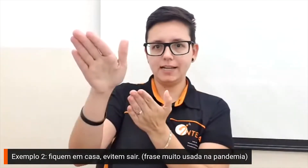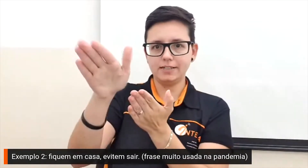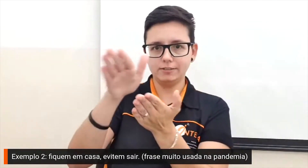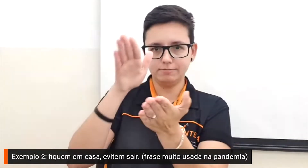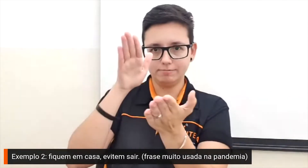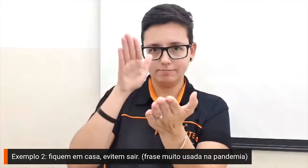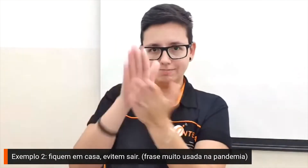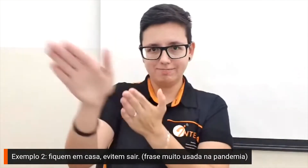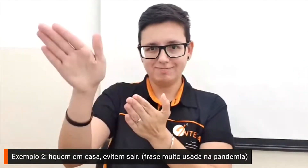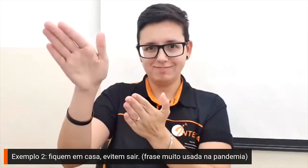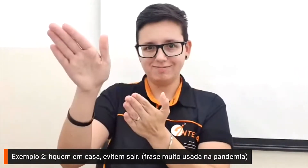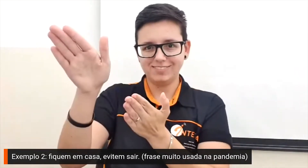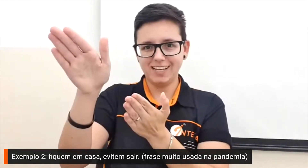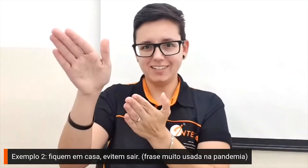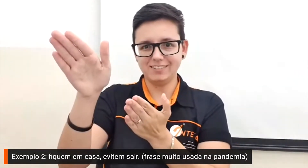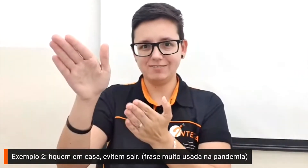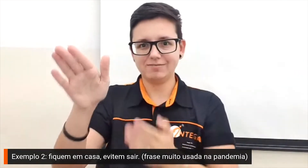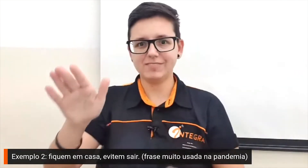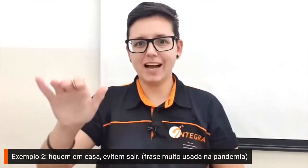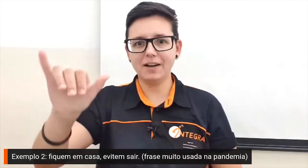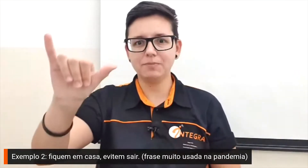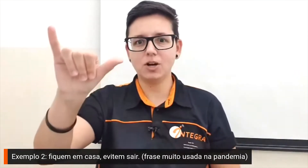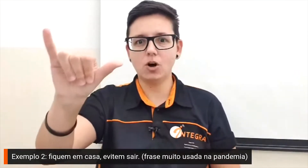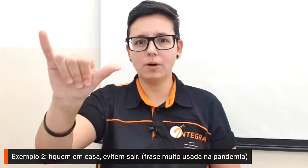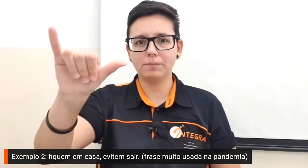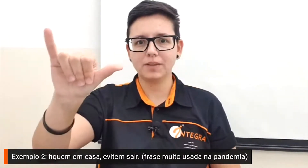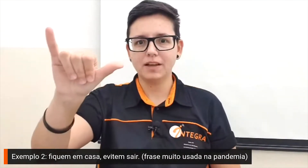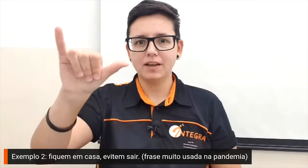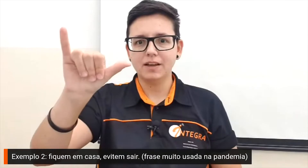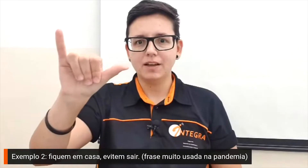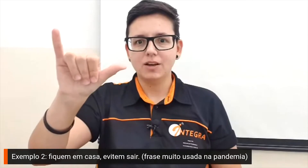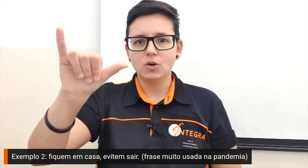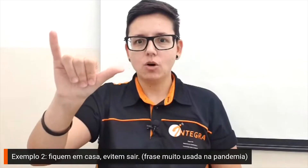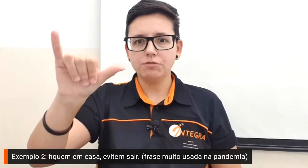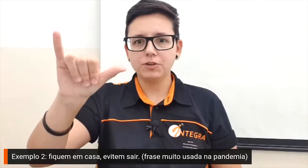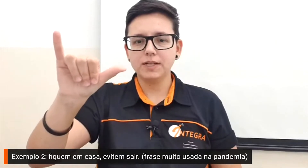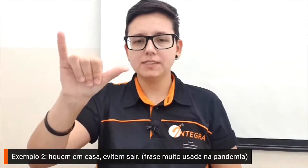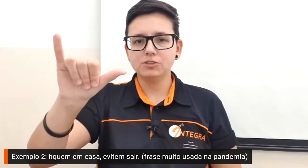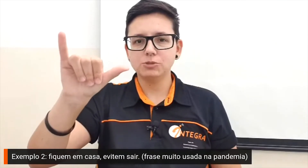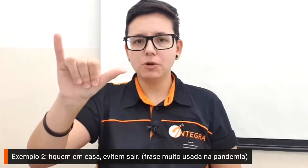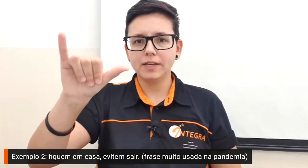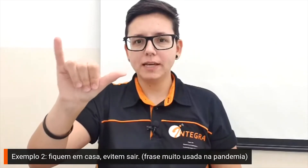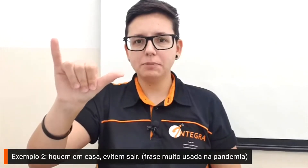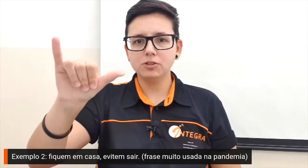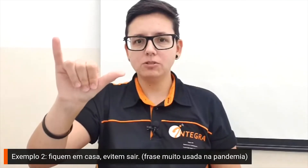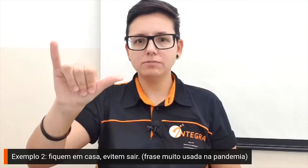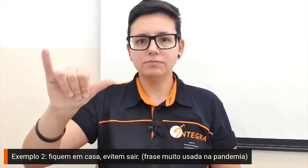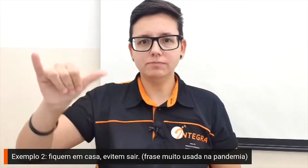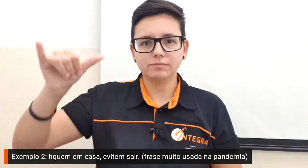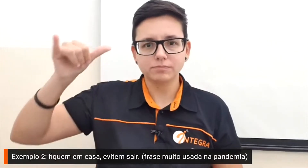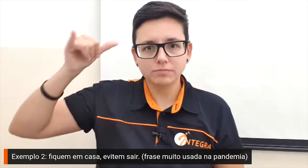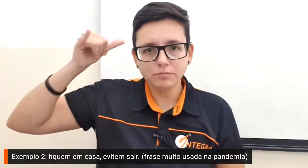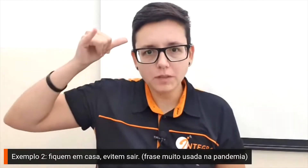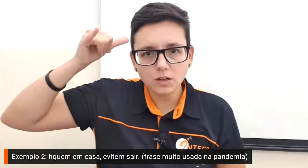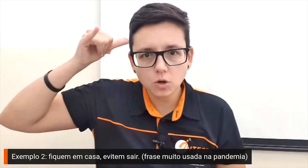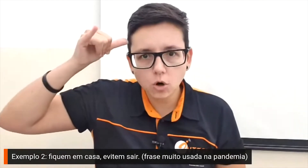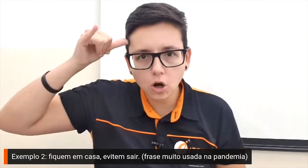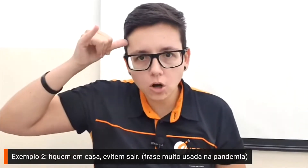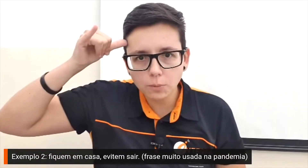sair. Sair, tá? Ó. Configuração de mão em Y. Coloca o